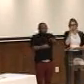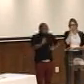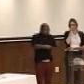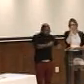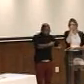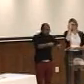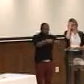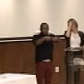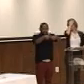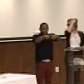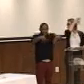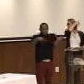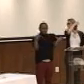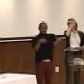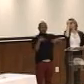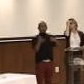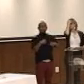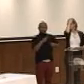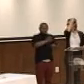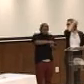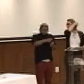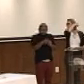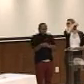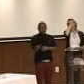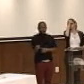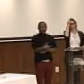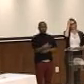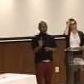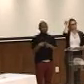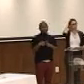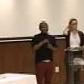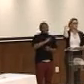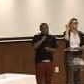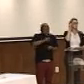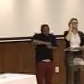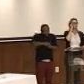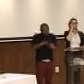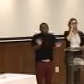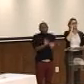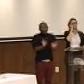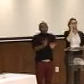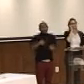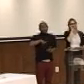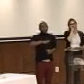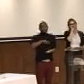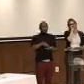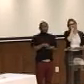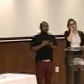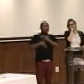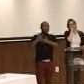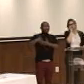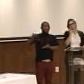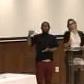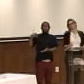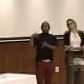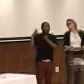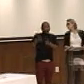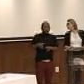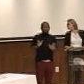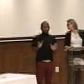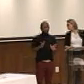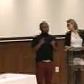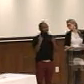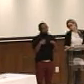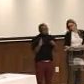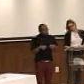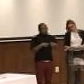que sofrer as adequações que o Instituto está sofrendo, senão a gente não consolida nada. Nós vamos ficar no tempo e na história, como acontecera antigamente. Então é preciso